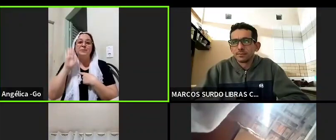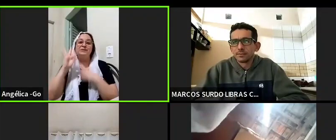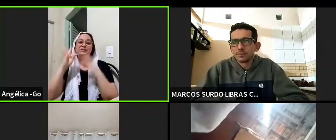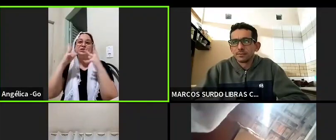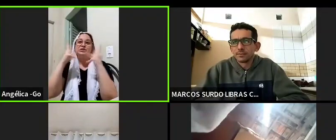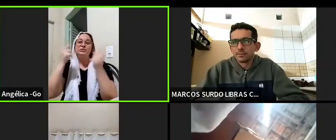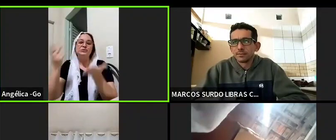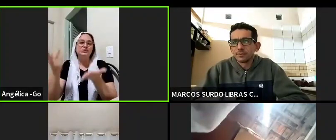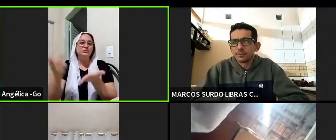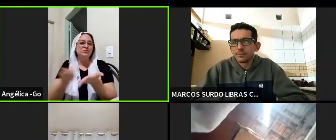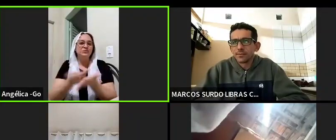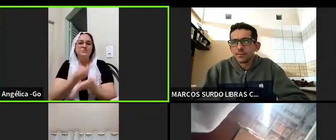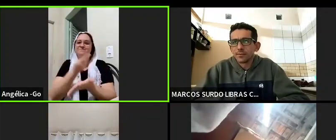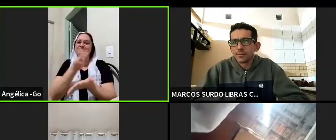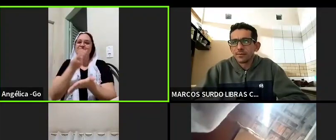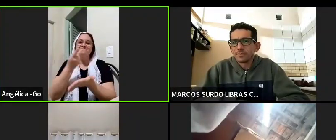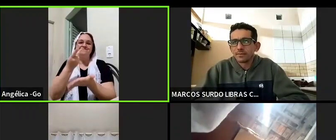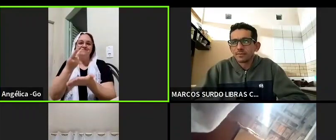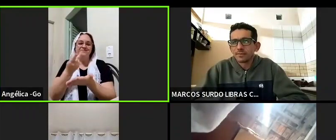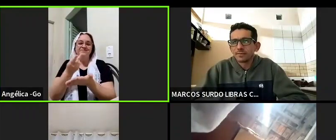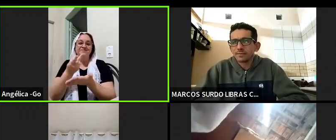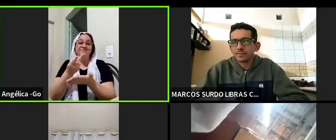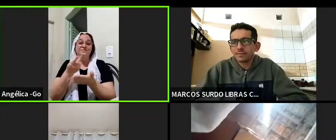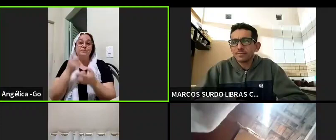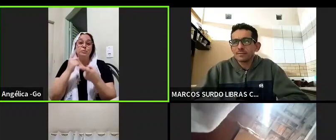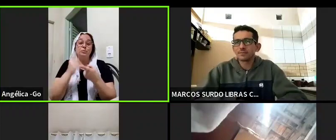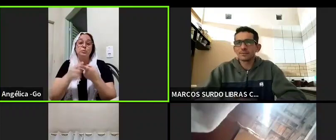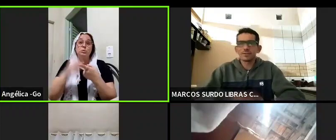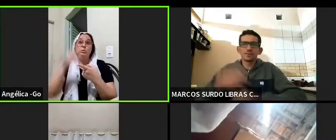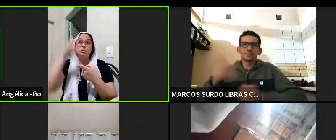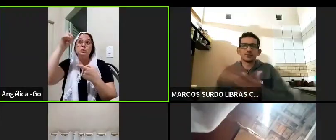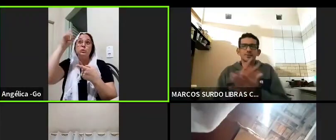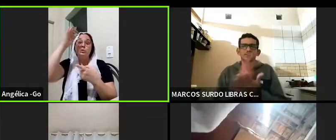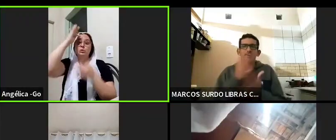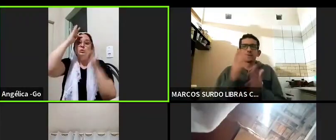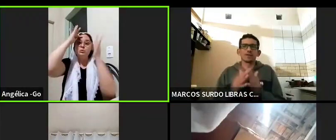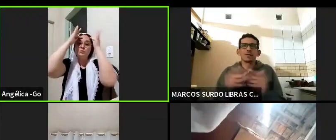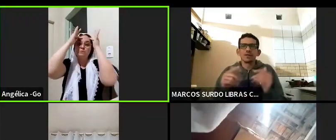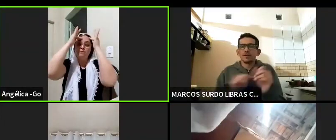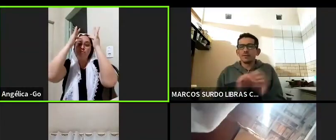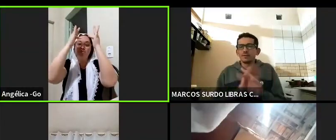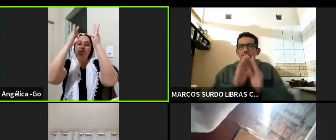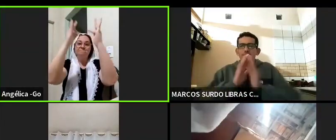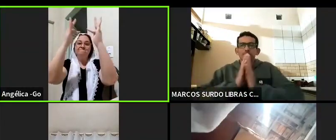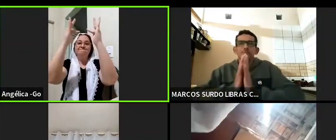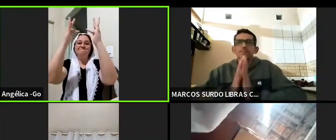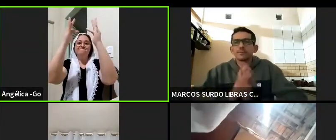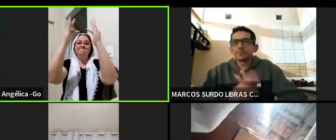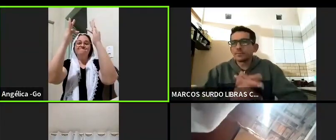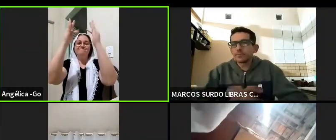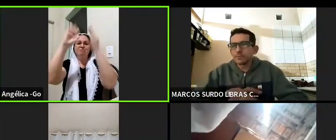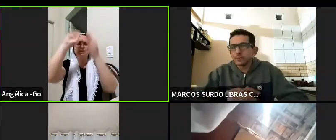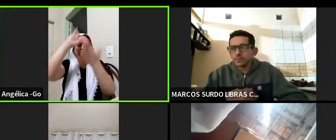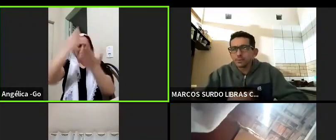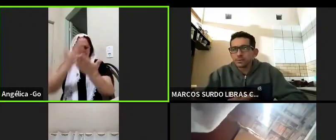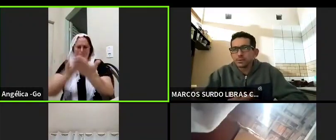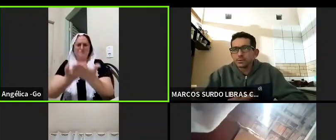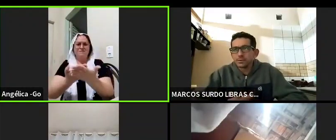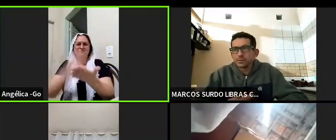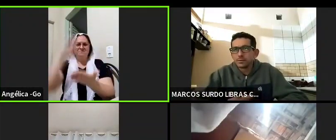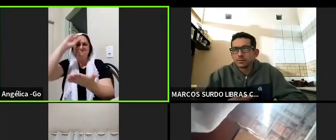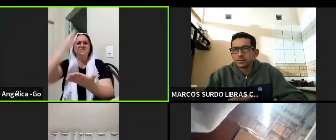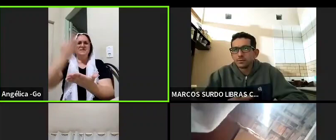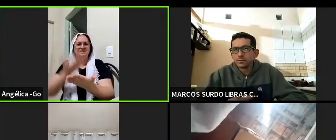Porque ainda ontem, o inimigo quis colocar essa dúvida na tua mente. Será que eu vou